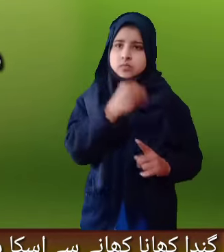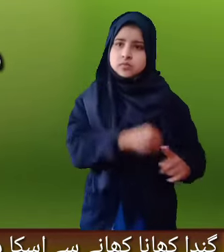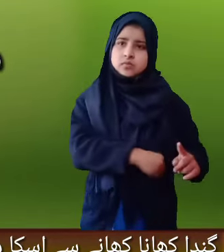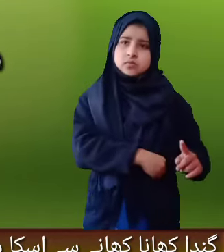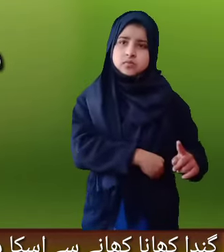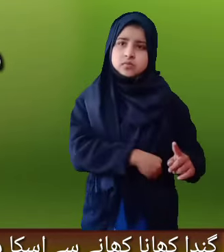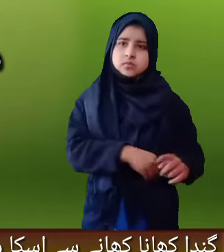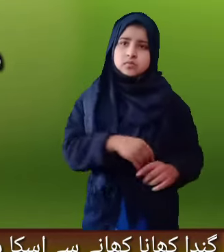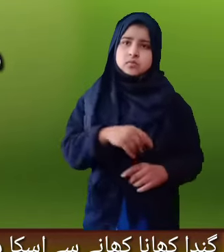मैदा